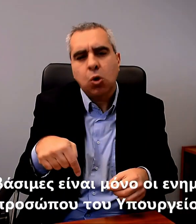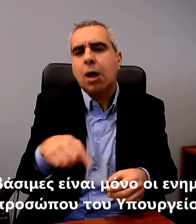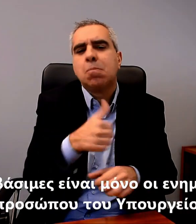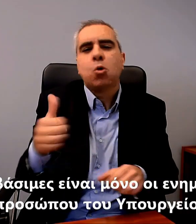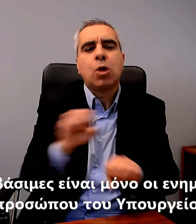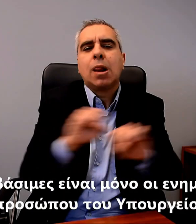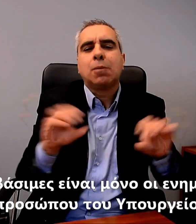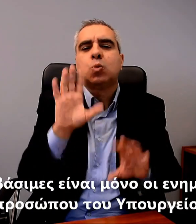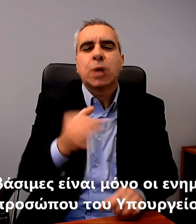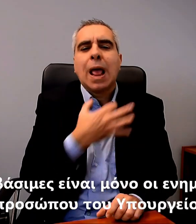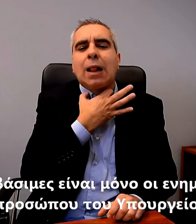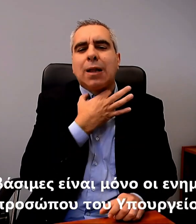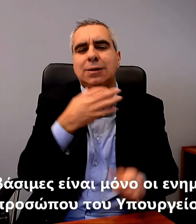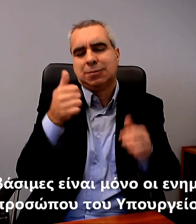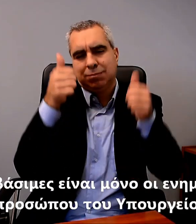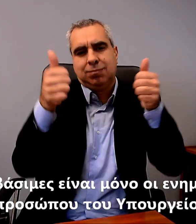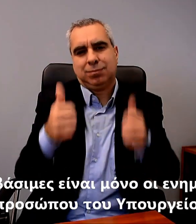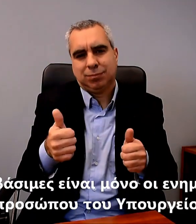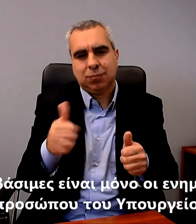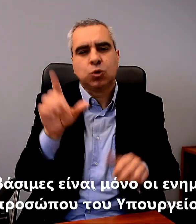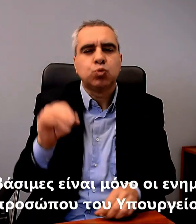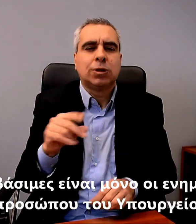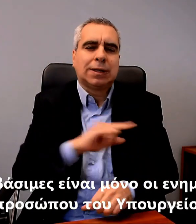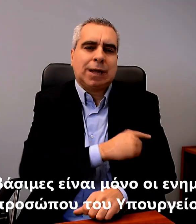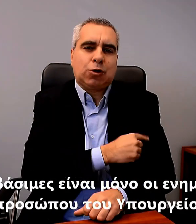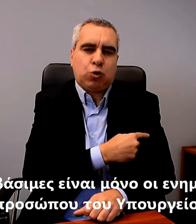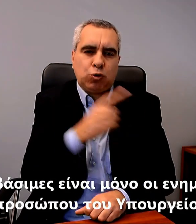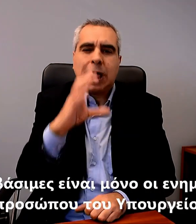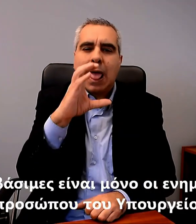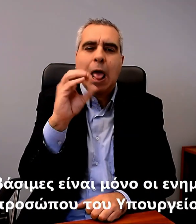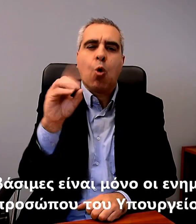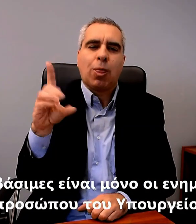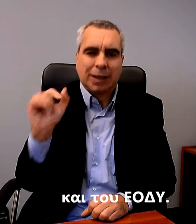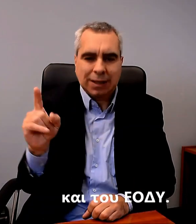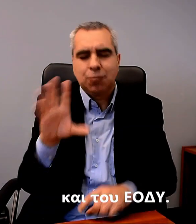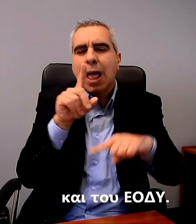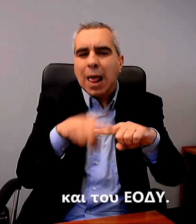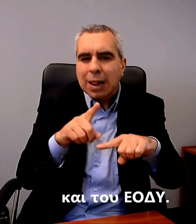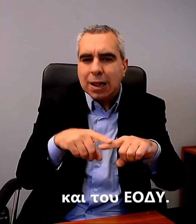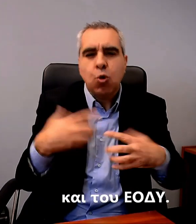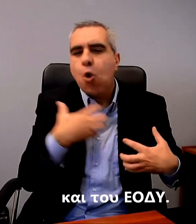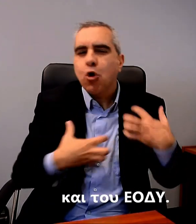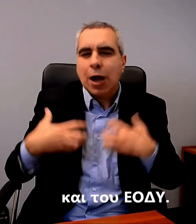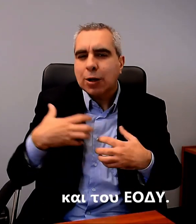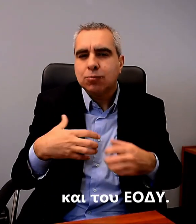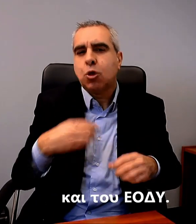Προσβάσιμες αυτή τη στιγμή είναι μόνο οι ενημερώσεις του εκπροσώπου του Υπουργείου Υγείας και του ΕΟΔΗ, του Εθνικού Οργανισμού Δημόσιας Υγείας.